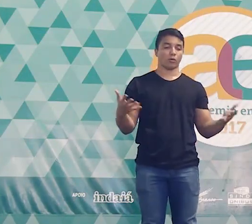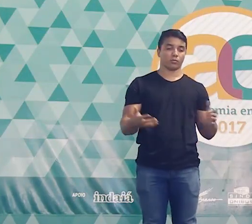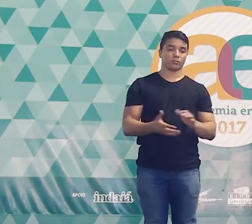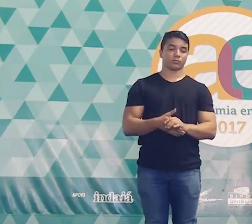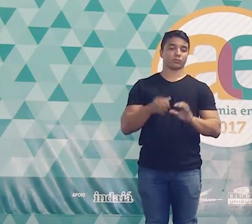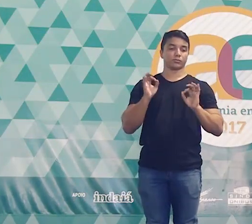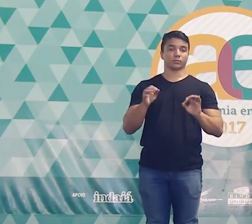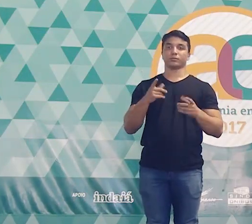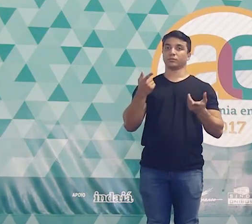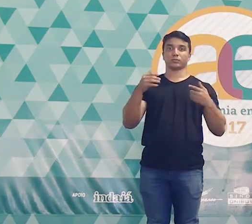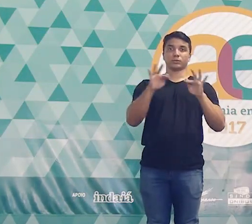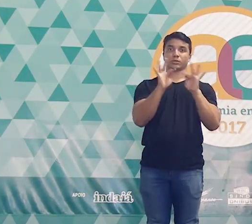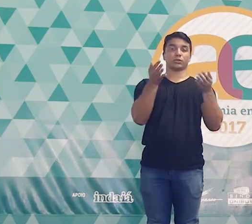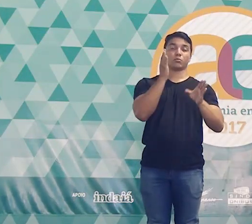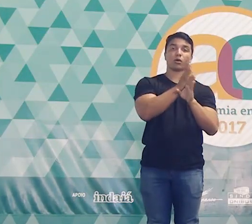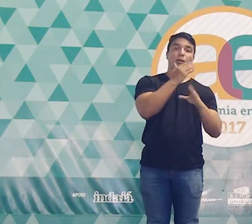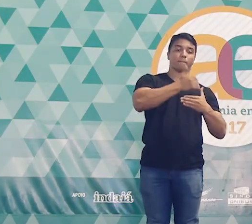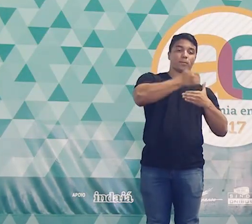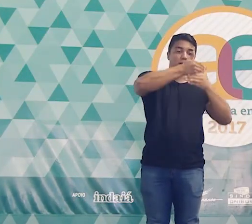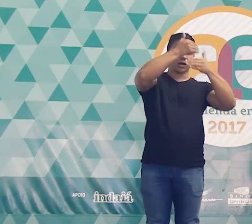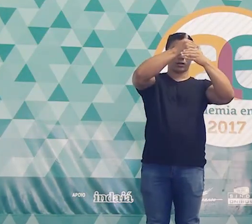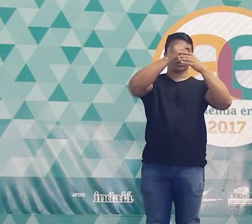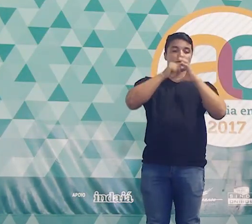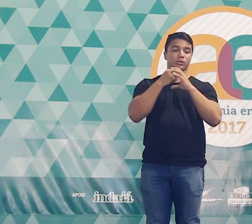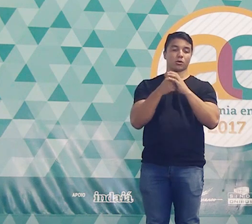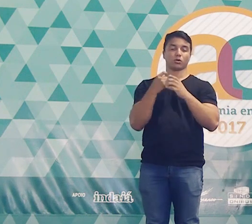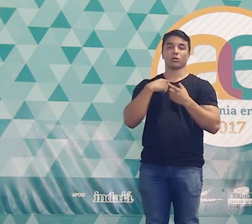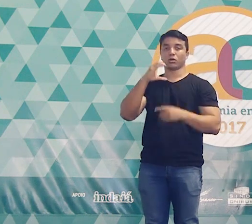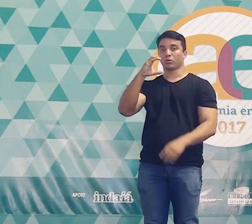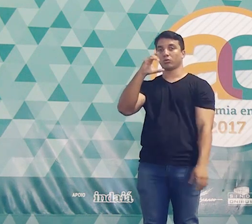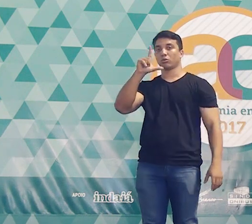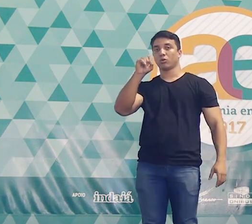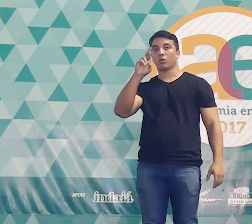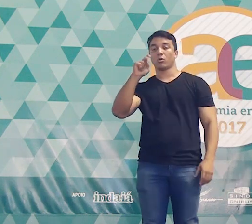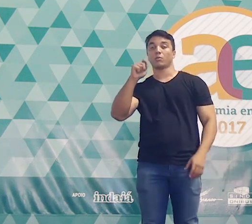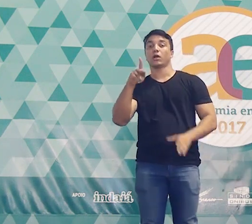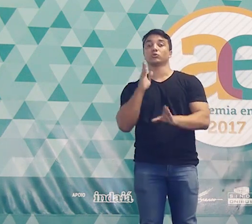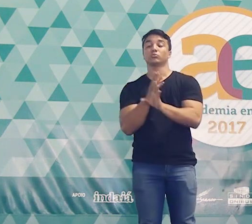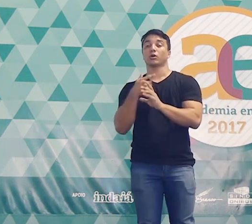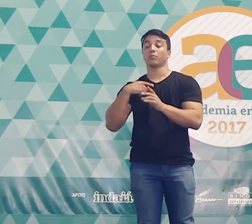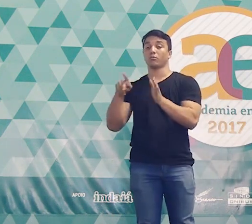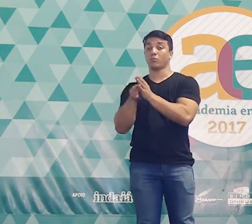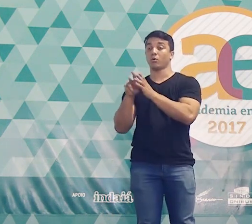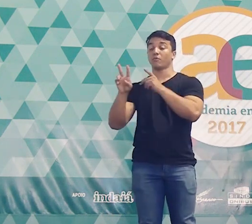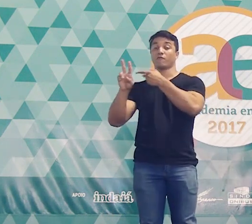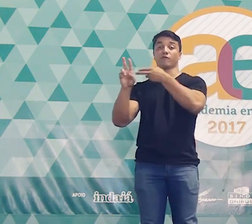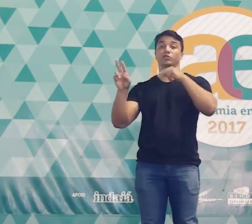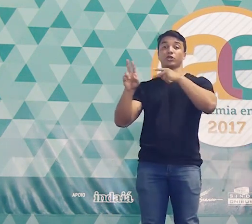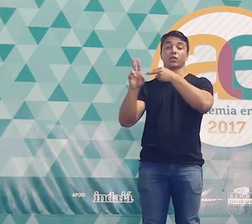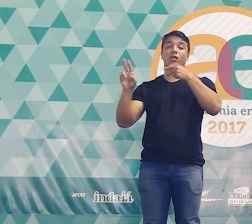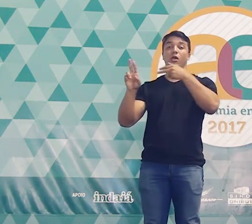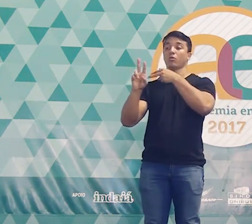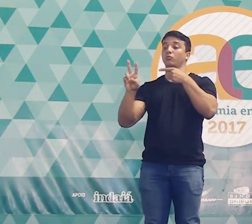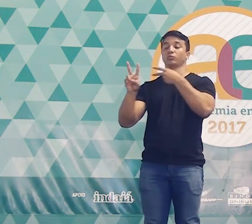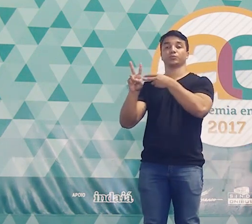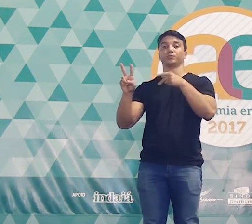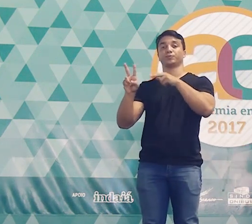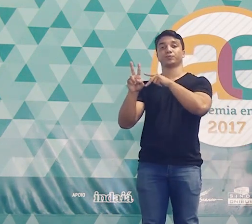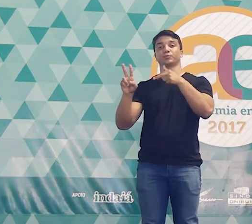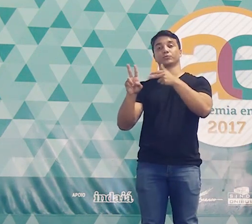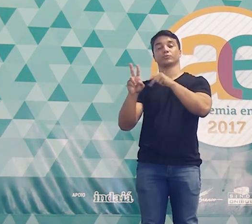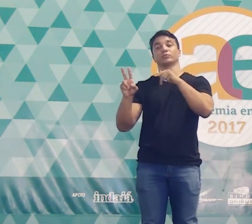a resposta seria parede celular e cloroplasto. Parede celular e cloroplasto só existem em